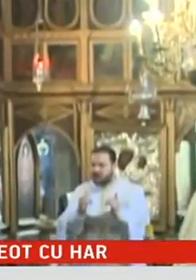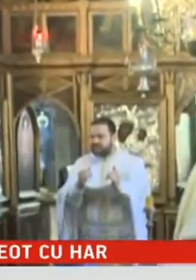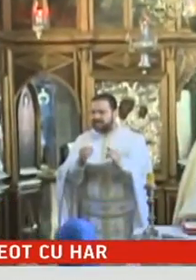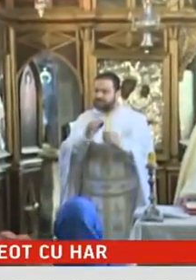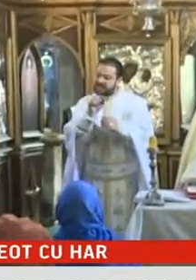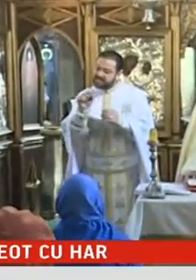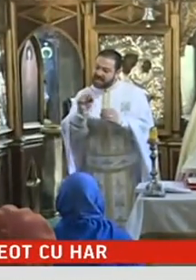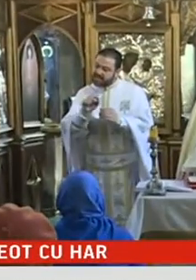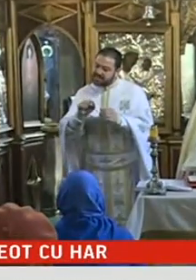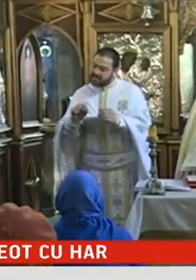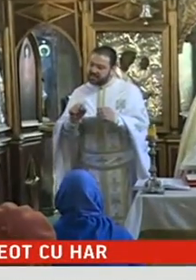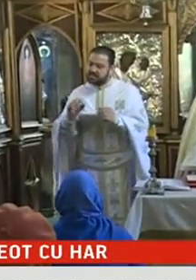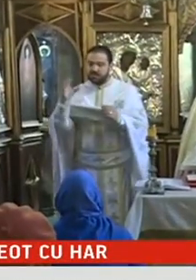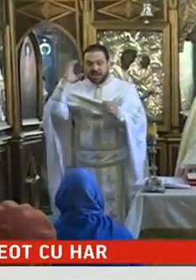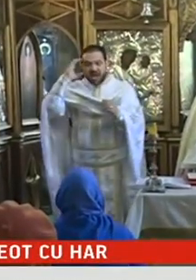oameni